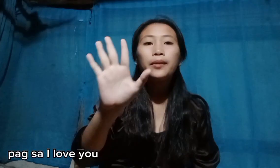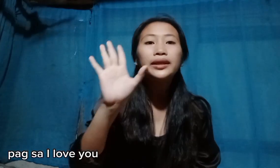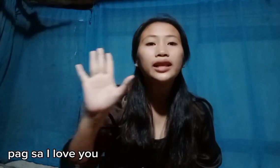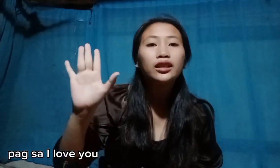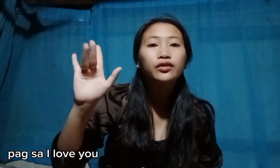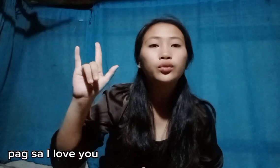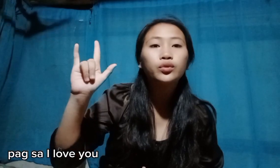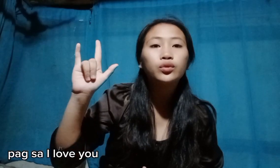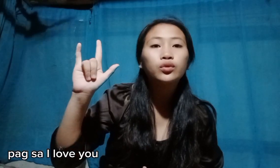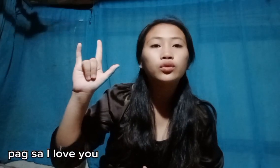Pag I love you.